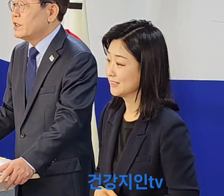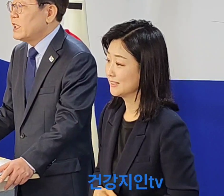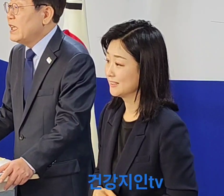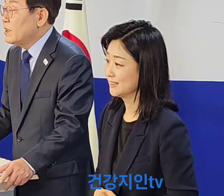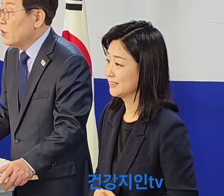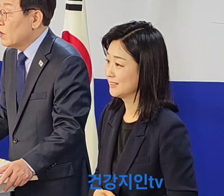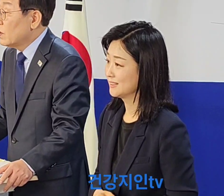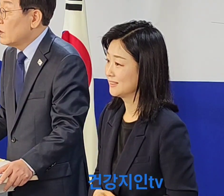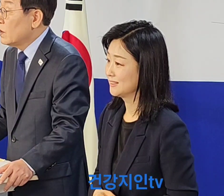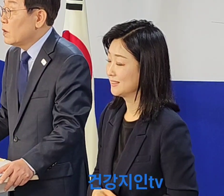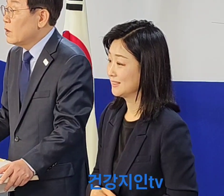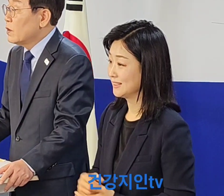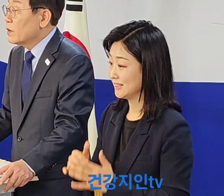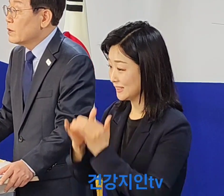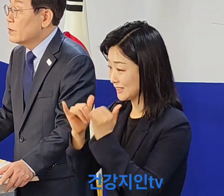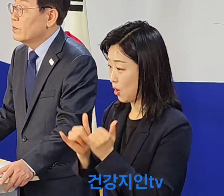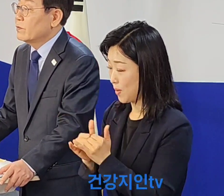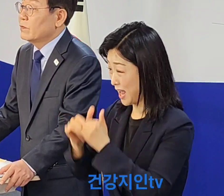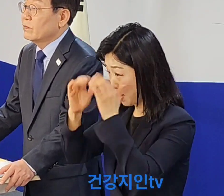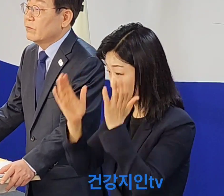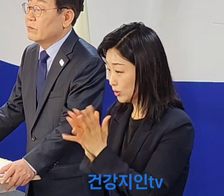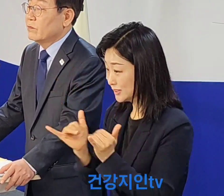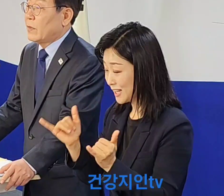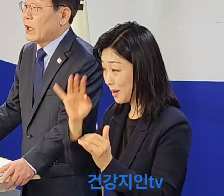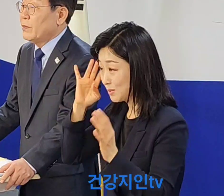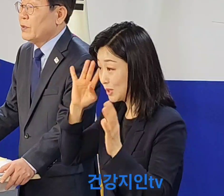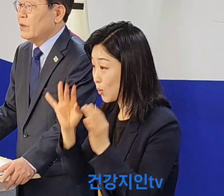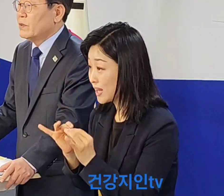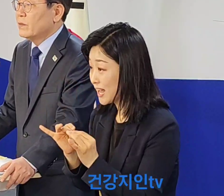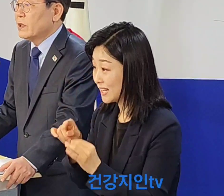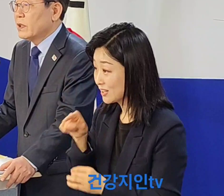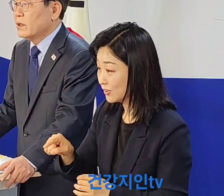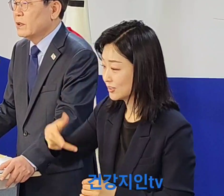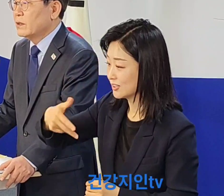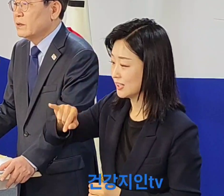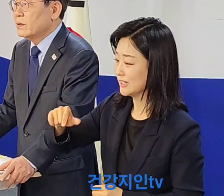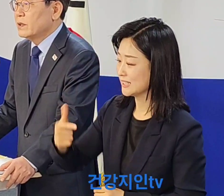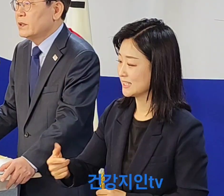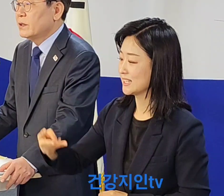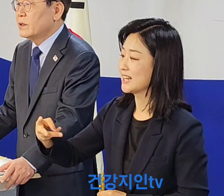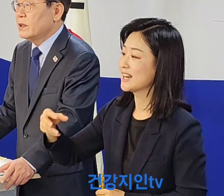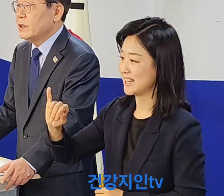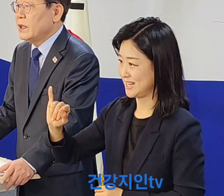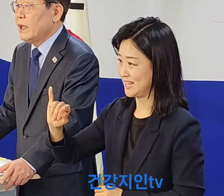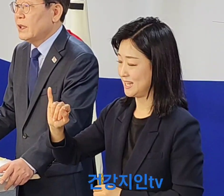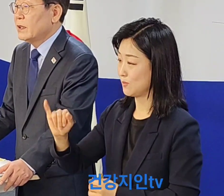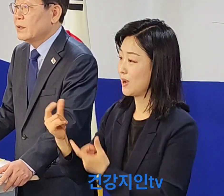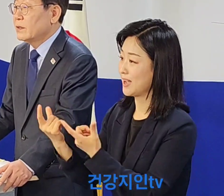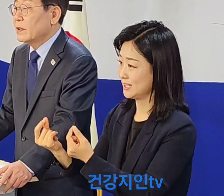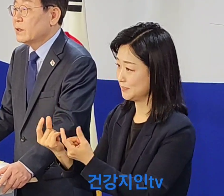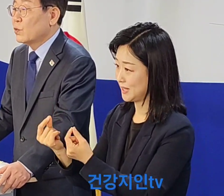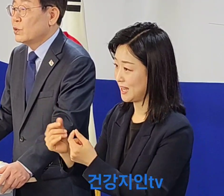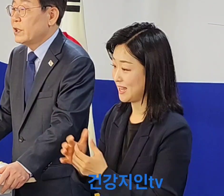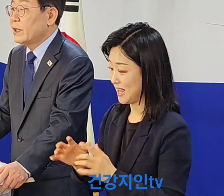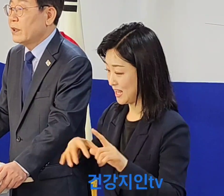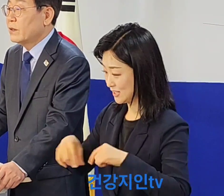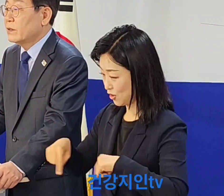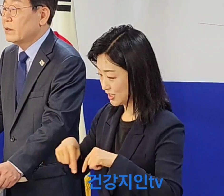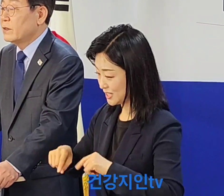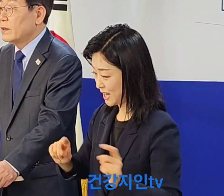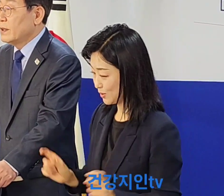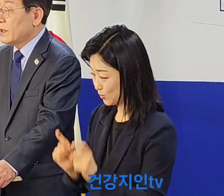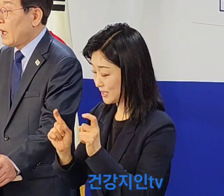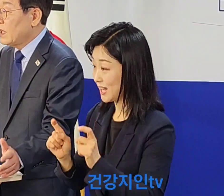그런 건 진리죠. 그런 말할 필요가 없는 겁니다. 이 정치의 영역에서